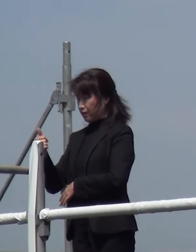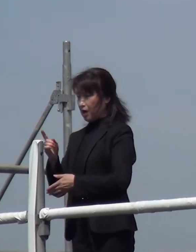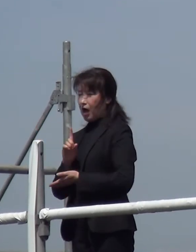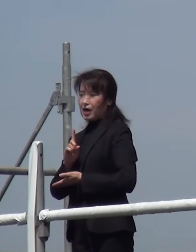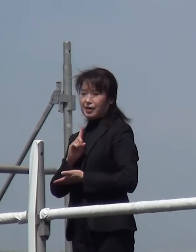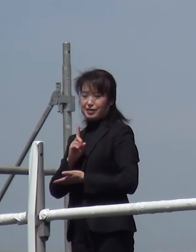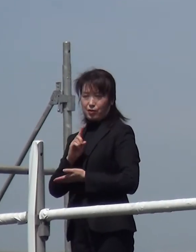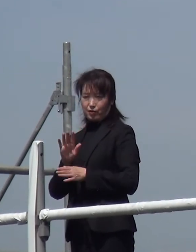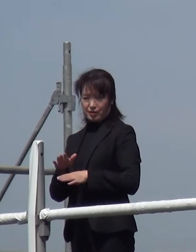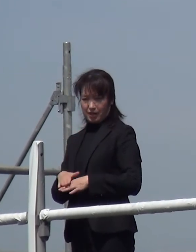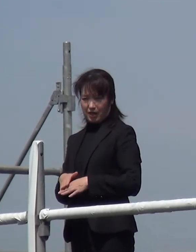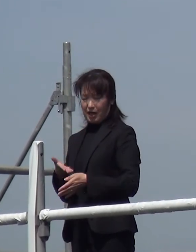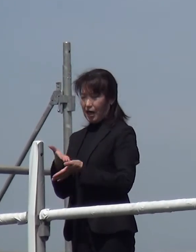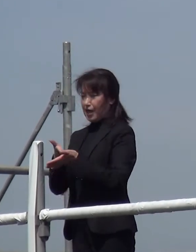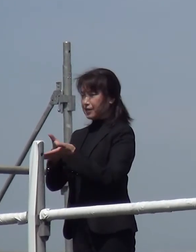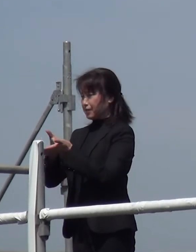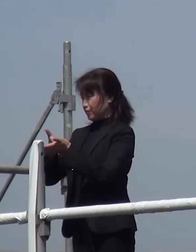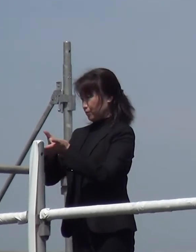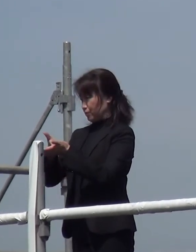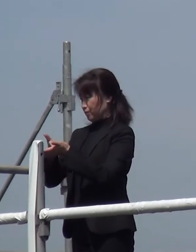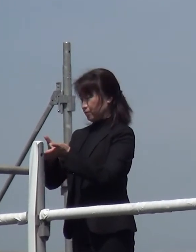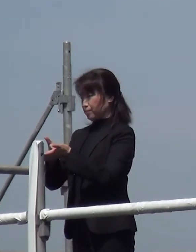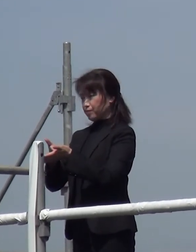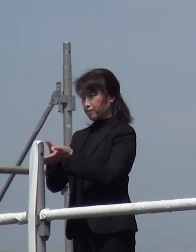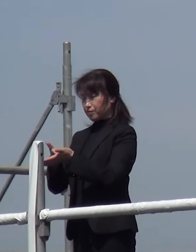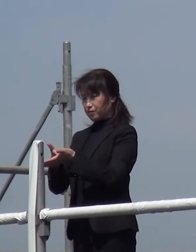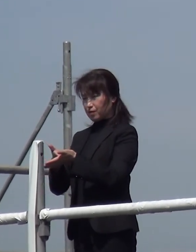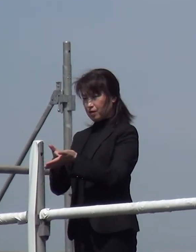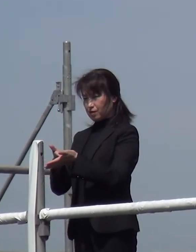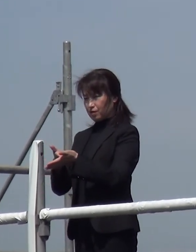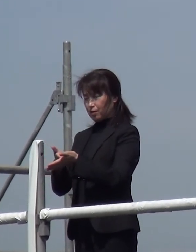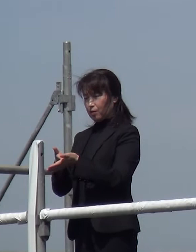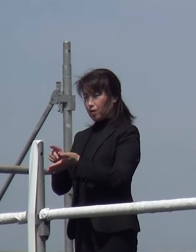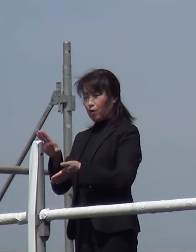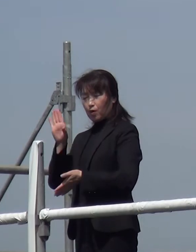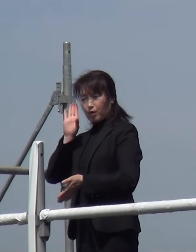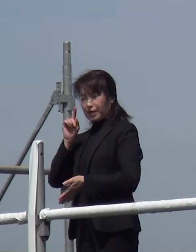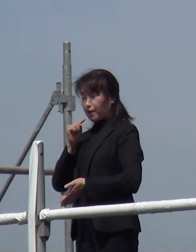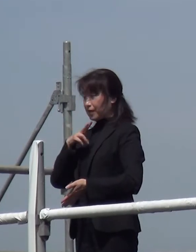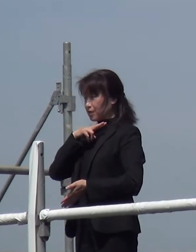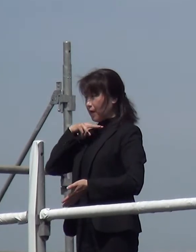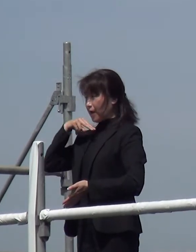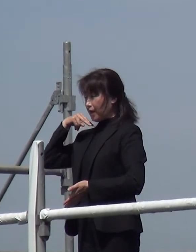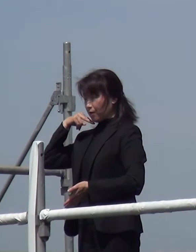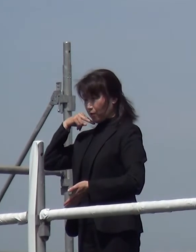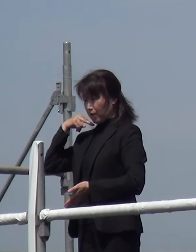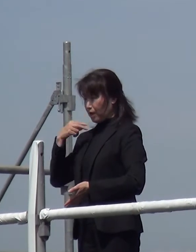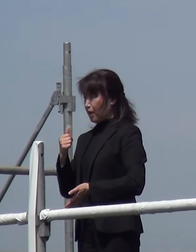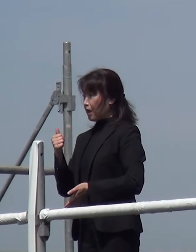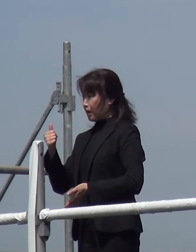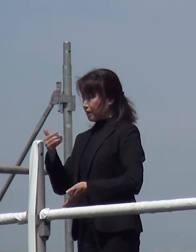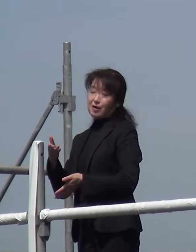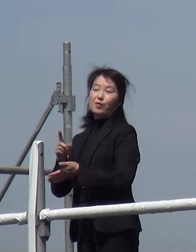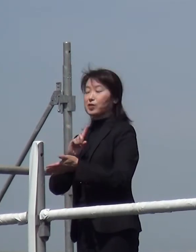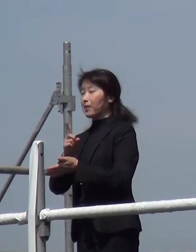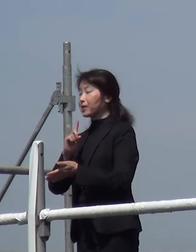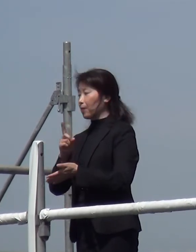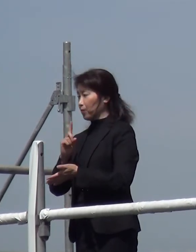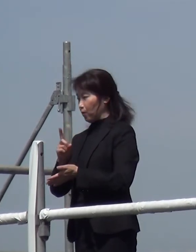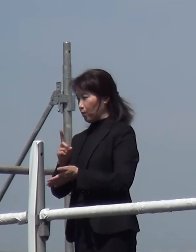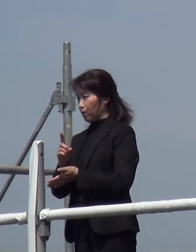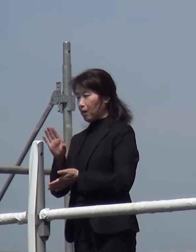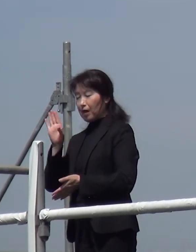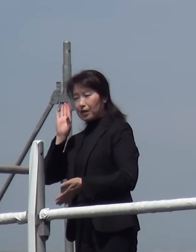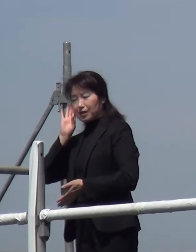った演説であります。それを私は英語で彼がやったものを録音でも聞